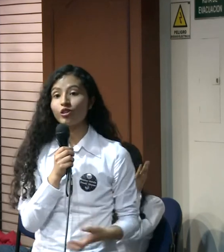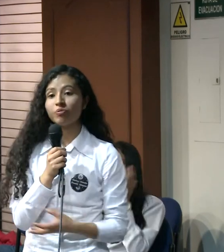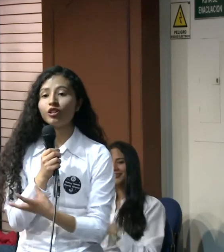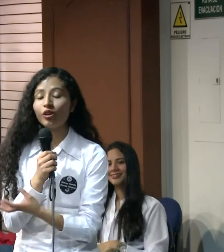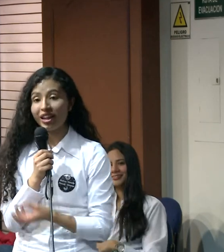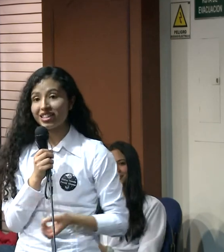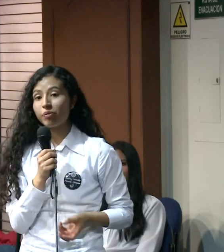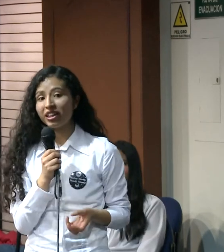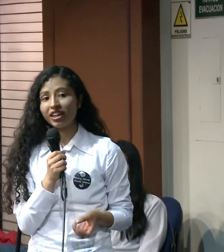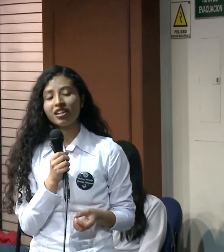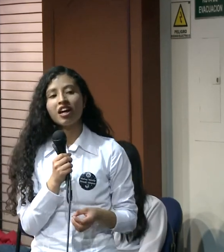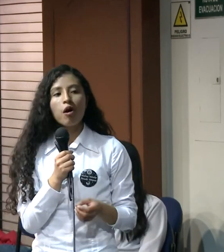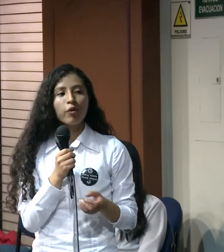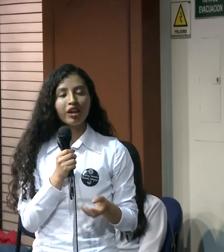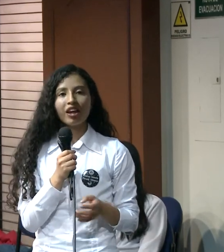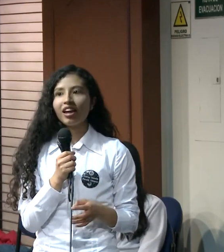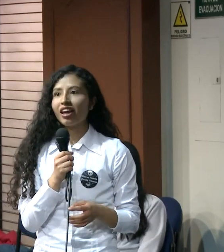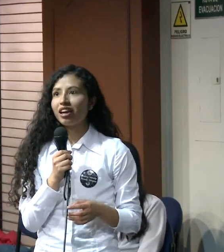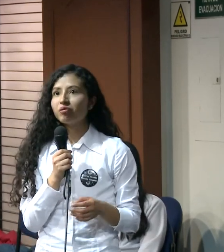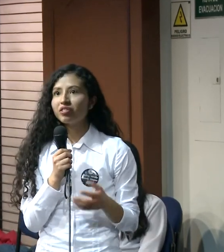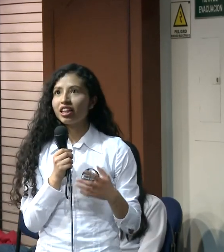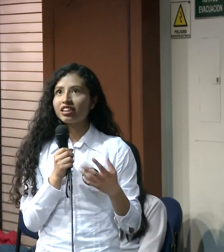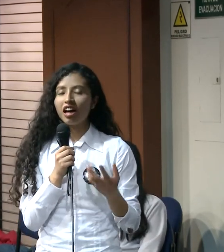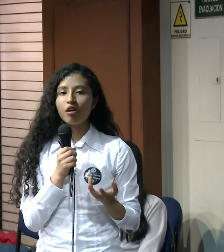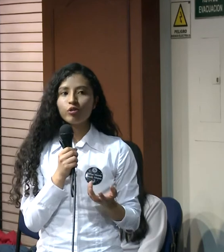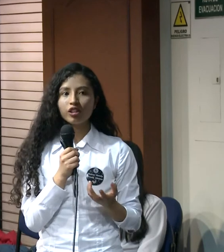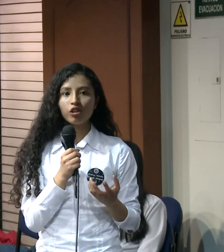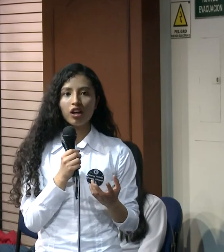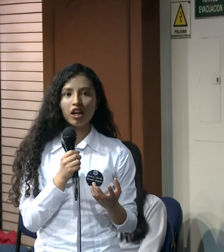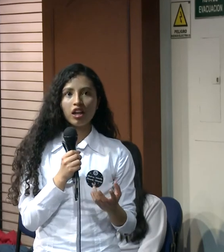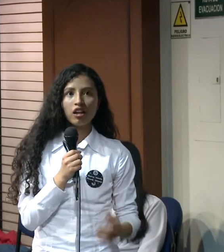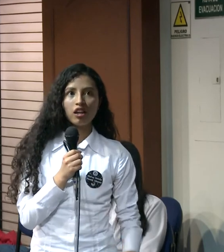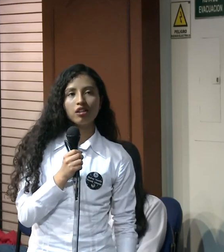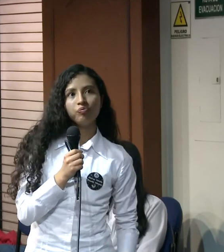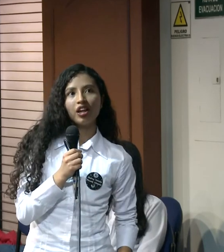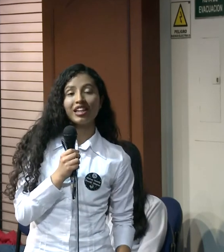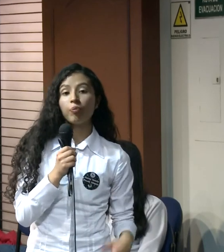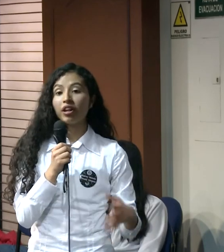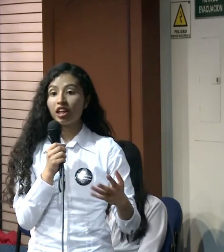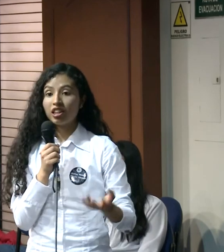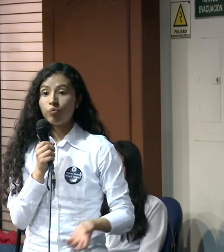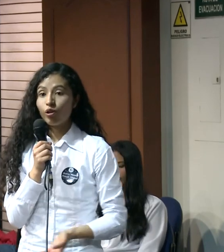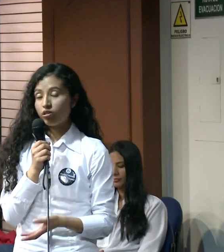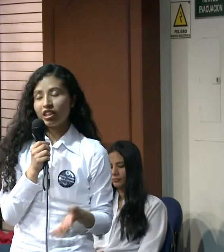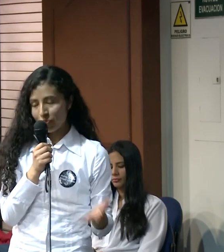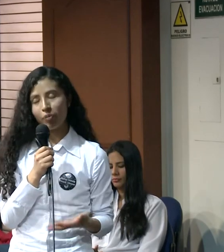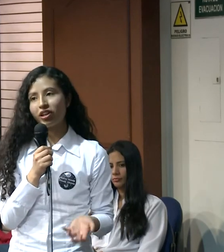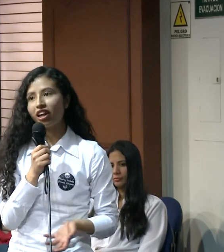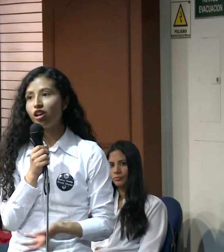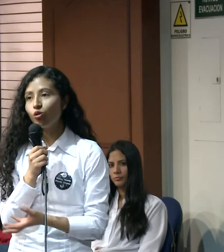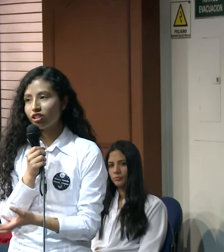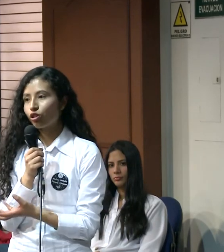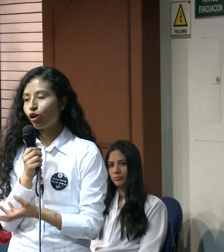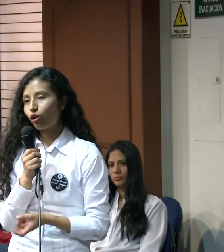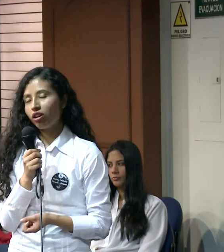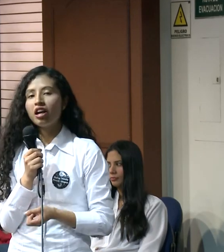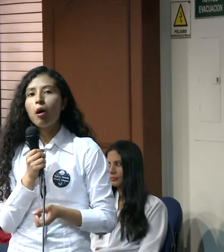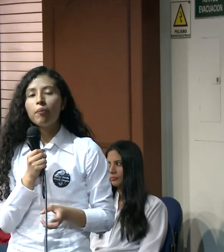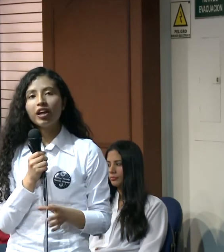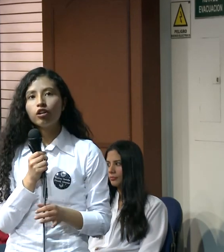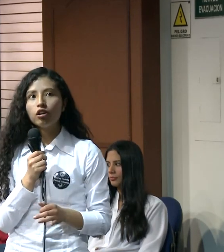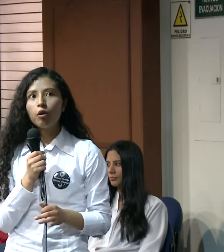precisamente partiendo del conocimiento de las temáticas, porque tratábamos de no caer en que se perdiera se perdiera nuestro